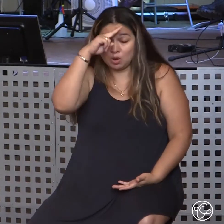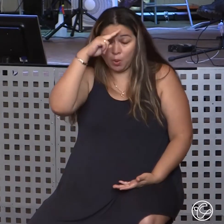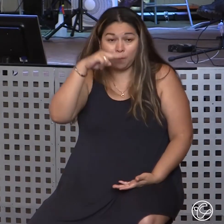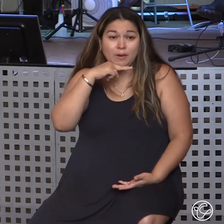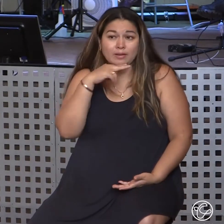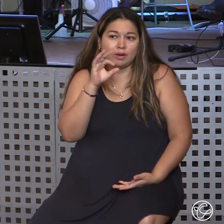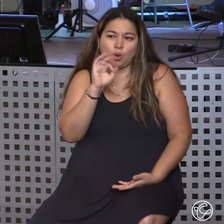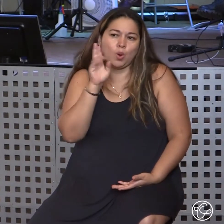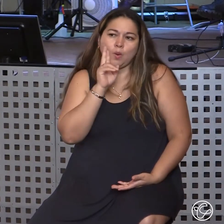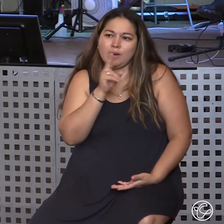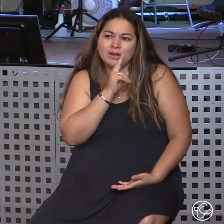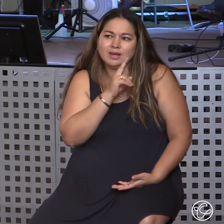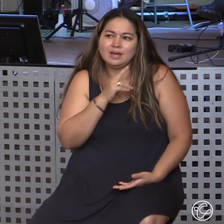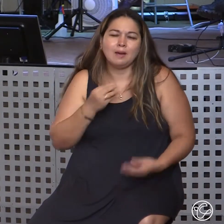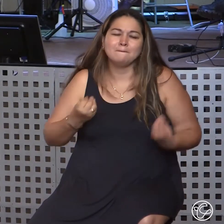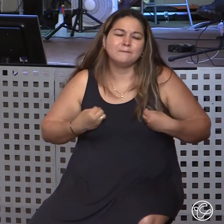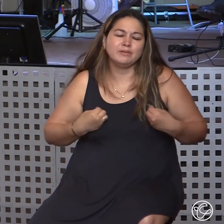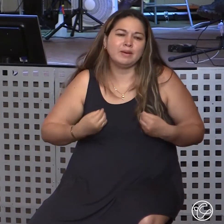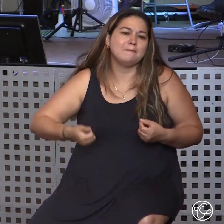Se me ha roto la cabeza pensándolo.